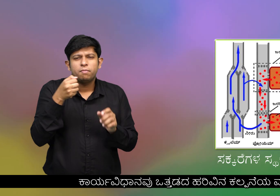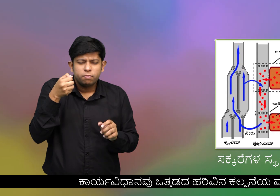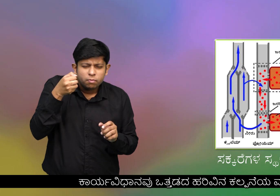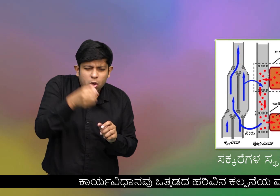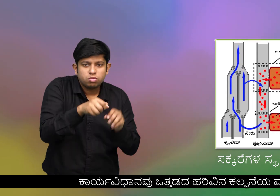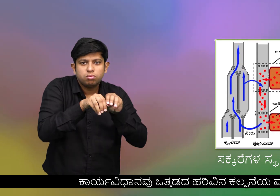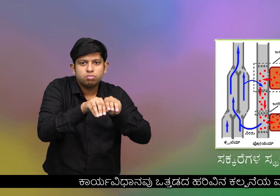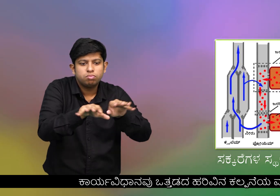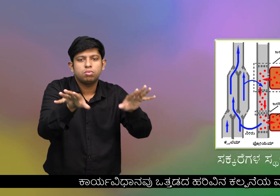ಮೂಲಕ.